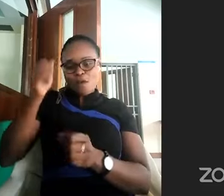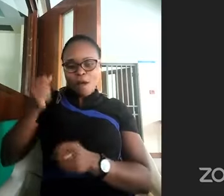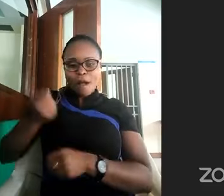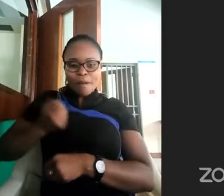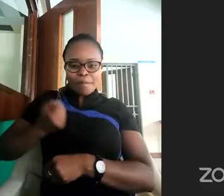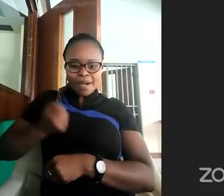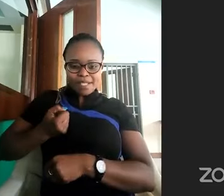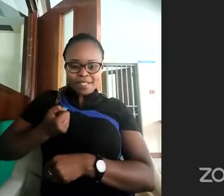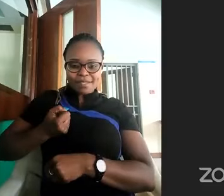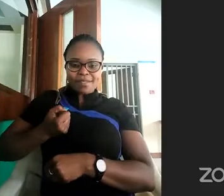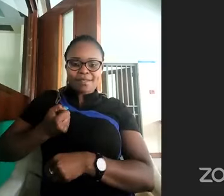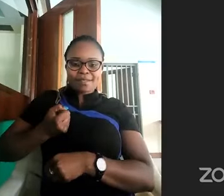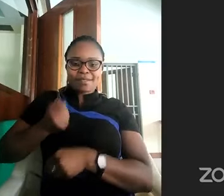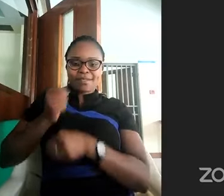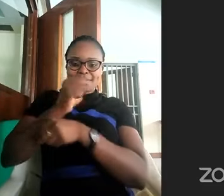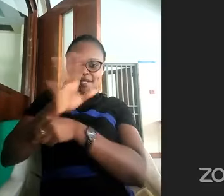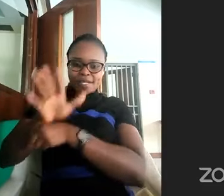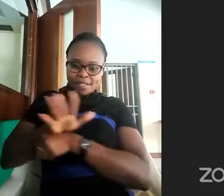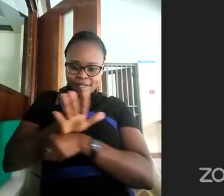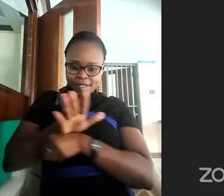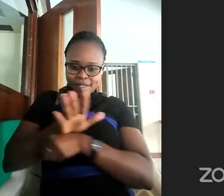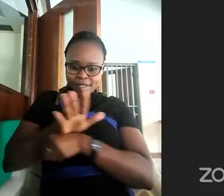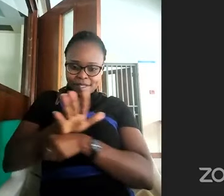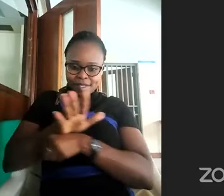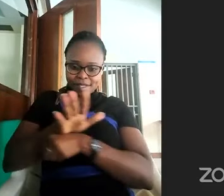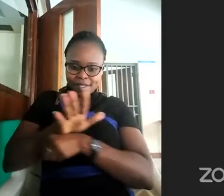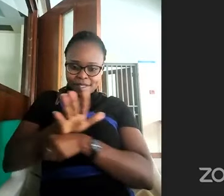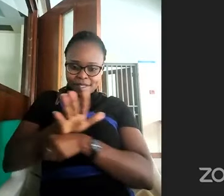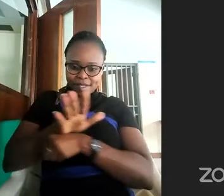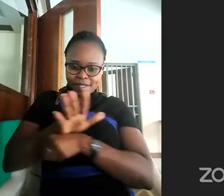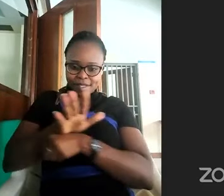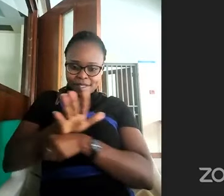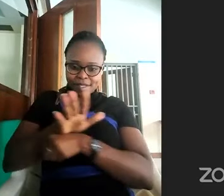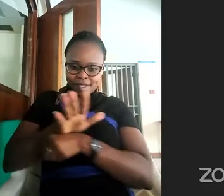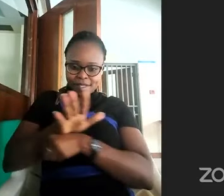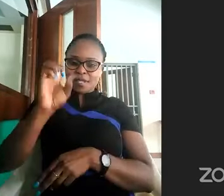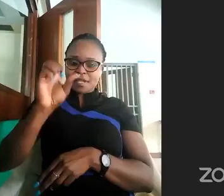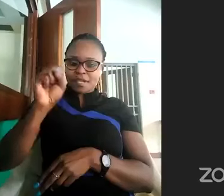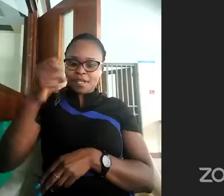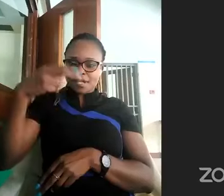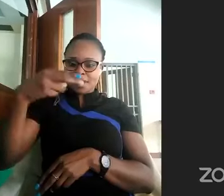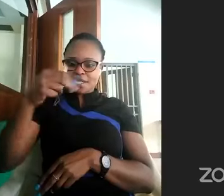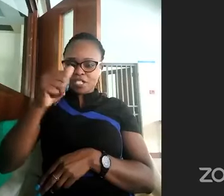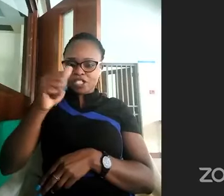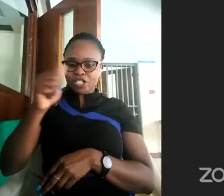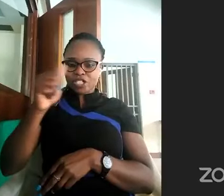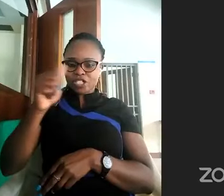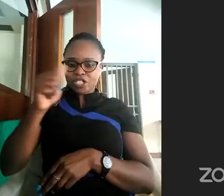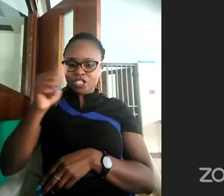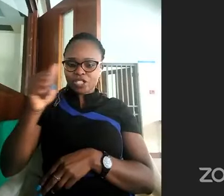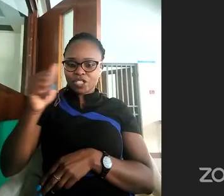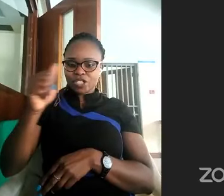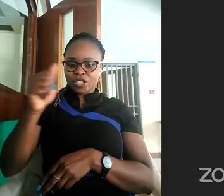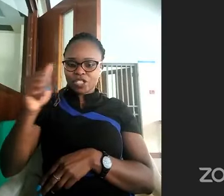Kindly tell us, what was your experience when you were diagnosed with your problem, and were you able to be helped at the